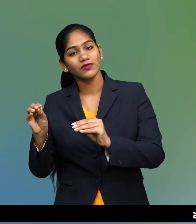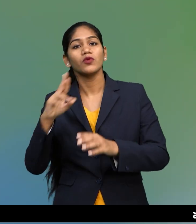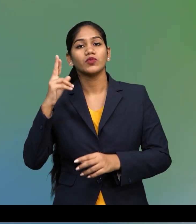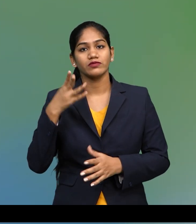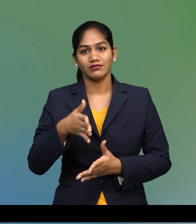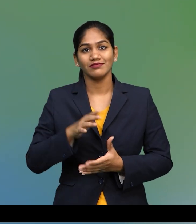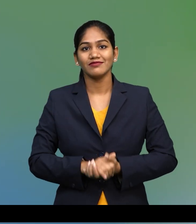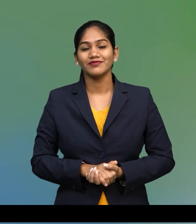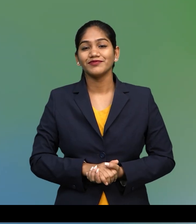ఉపాధి కోసం,